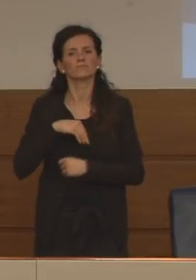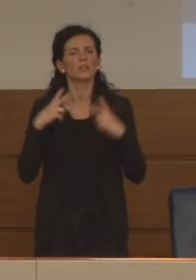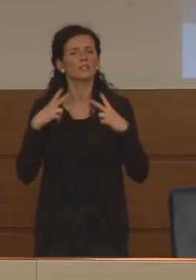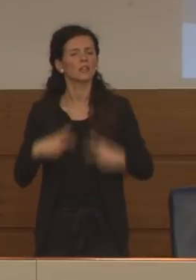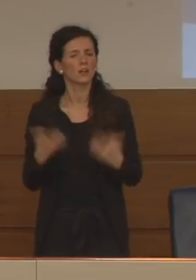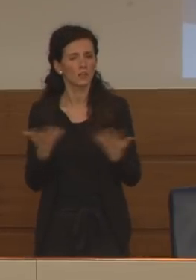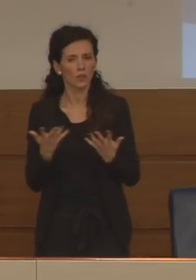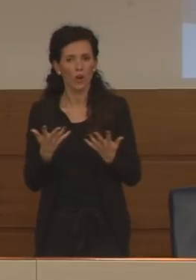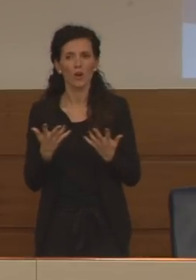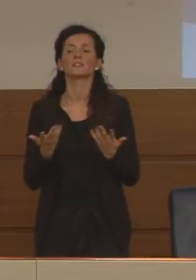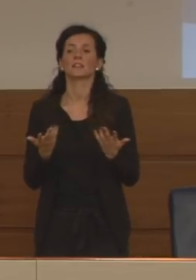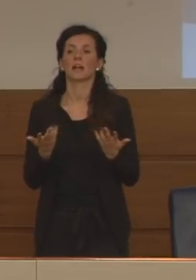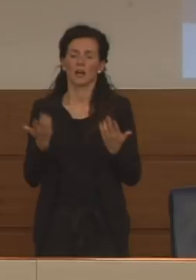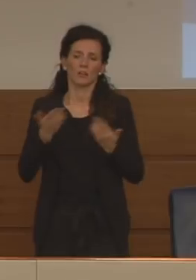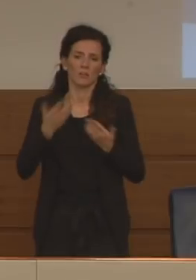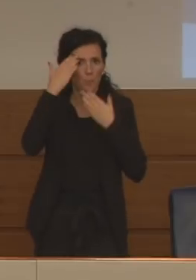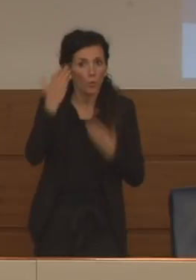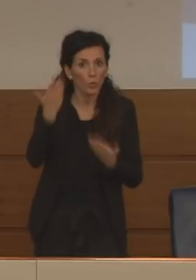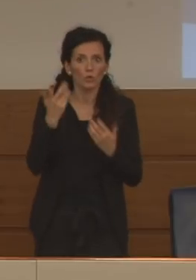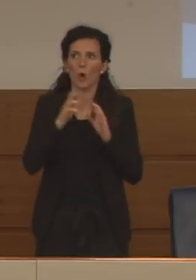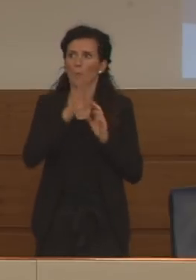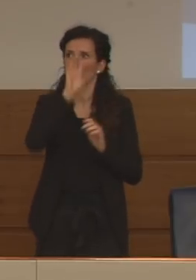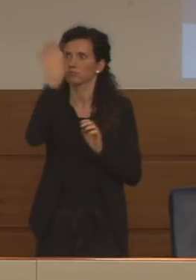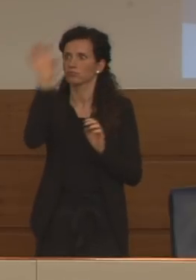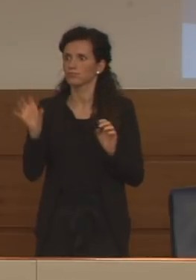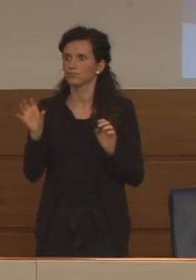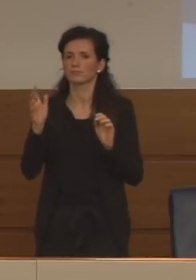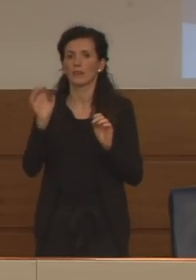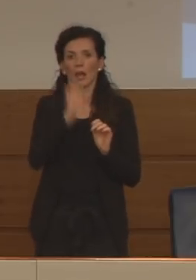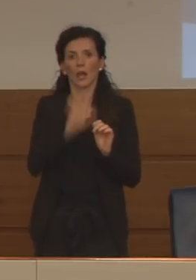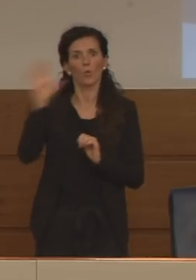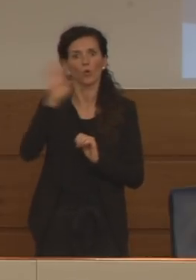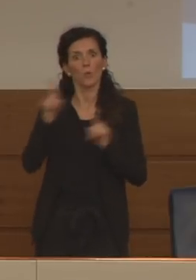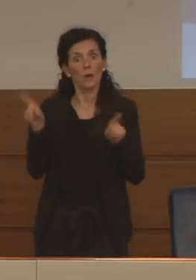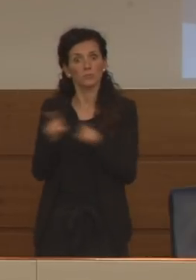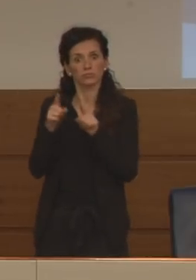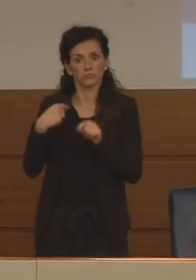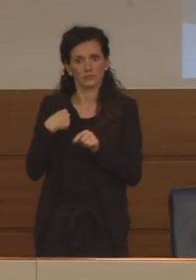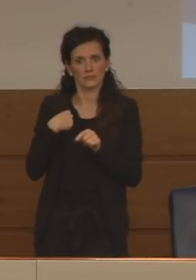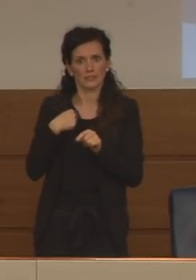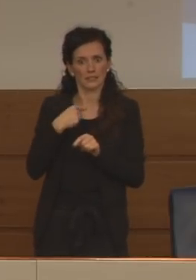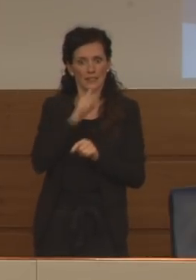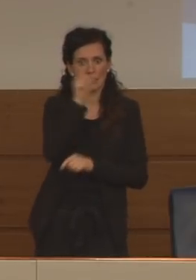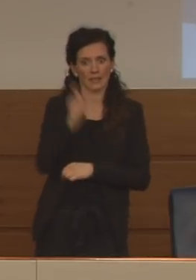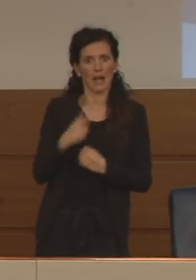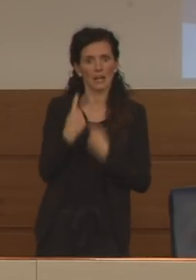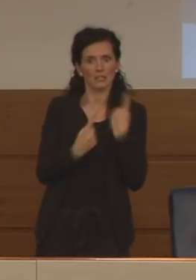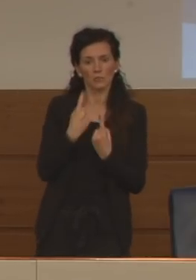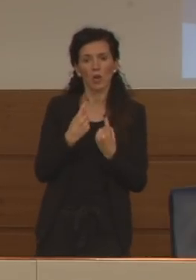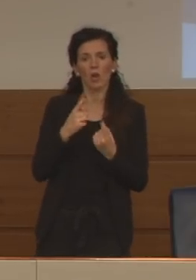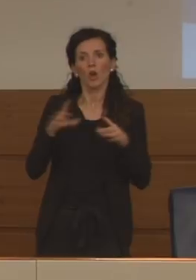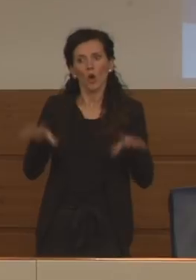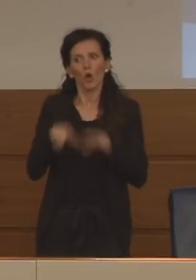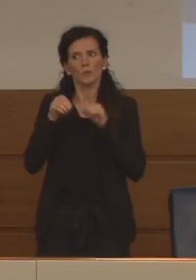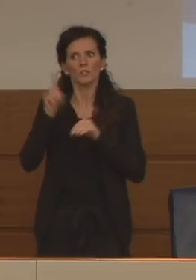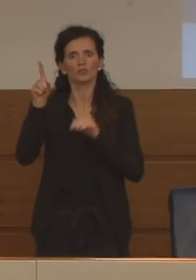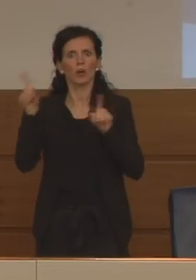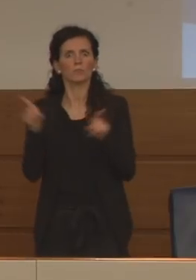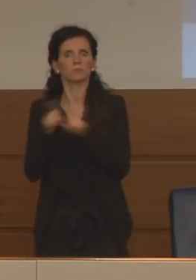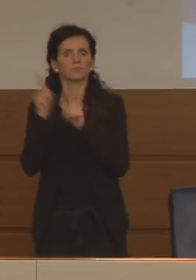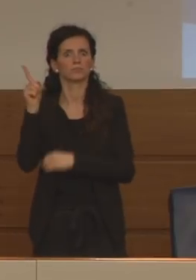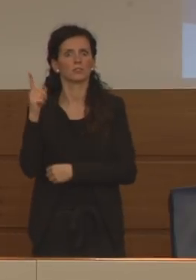stanno avendo anche loro una circolazione elevata uno alla volta stanno adottando misure